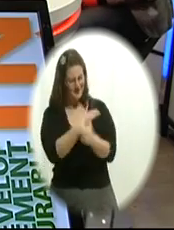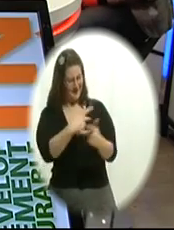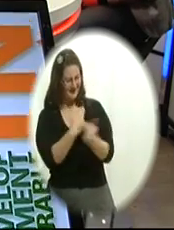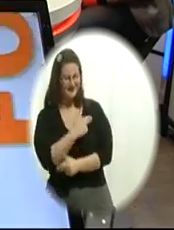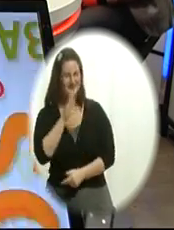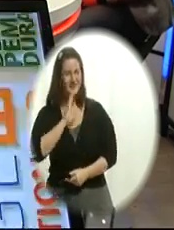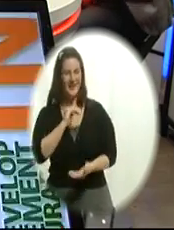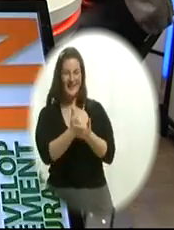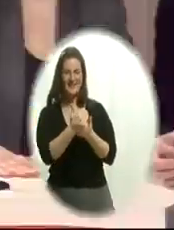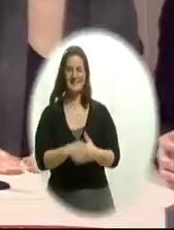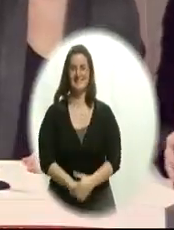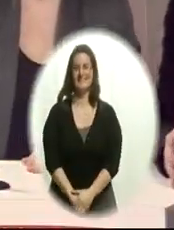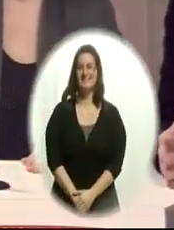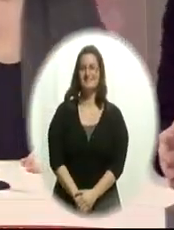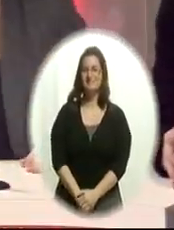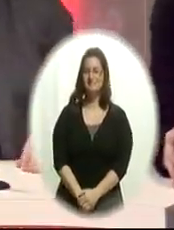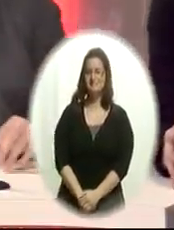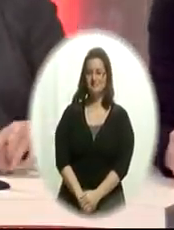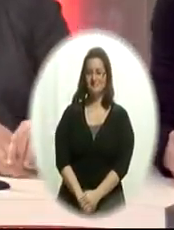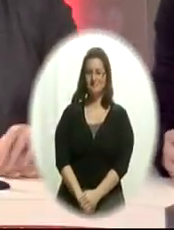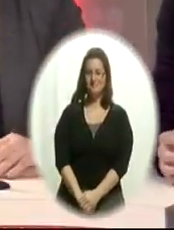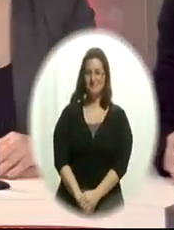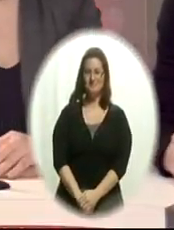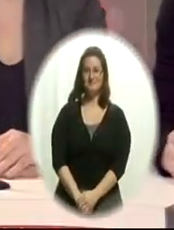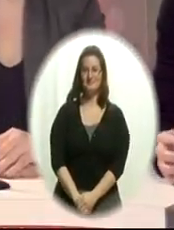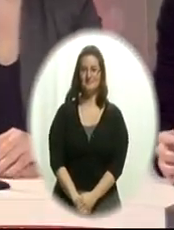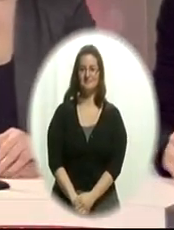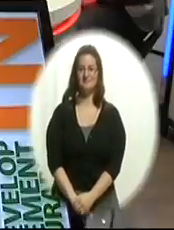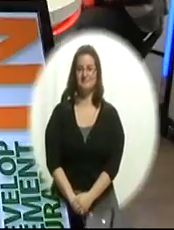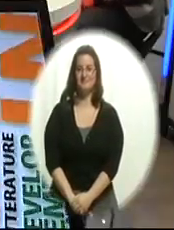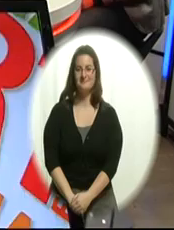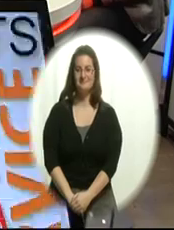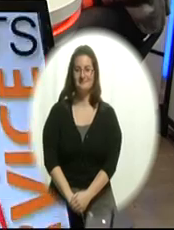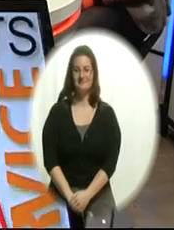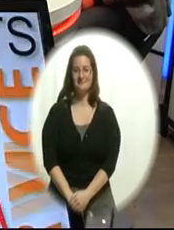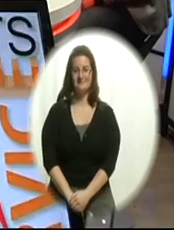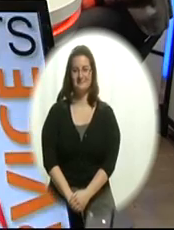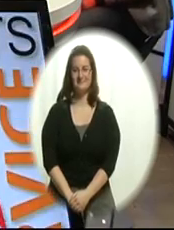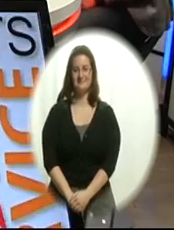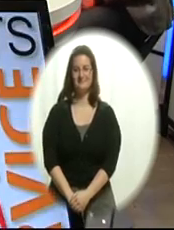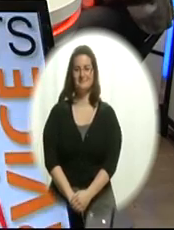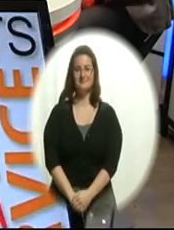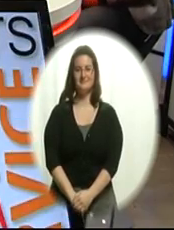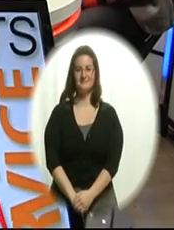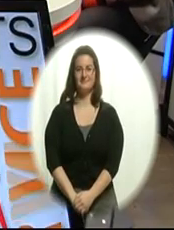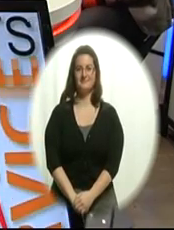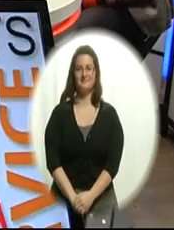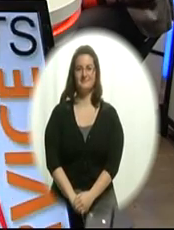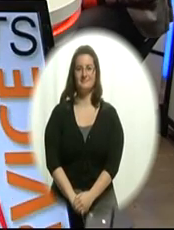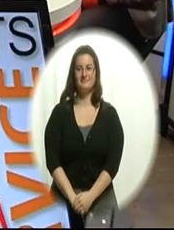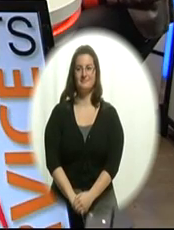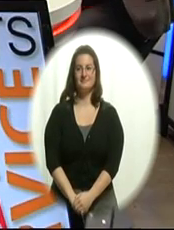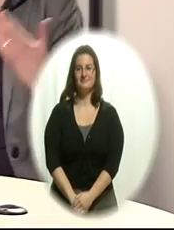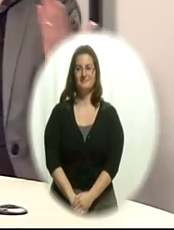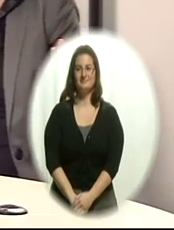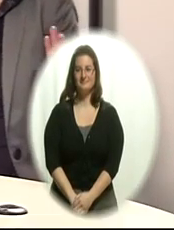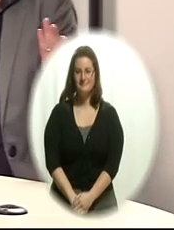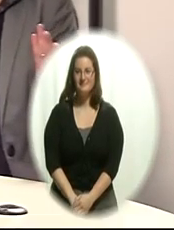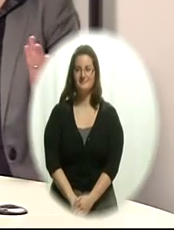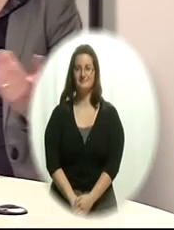qui peut être utilisée en privé, en public. Pardon, j'ai coupé. Pardon. Je suis bavard, c'est pour non, ça. Non, mais vas-y. Bon, bah, écoutez, c'est une